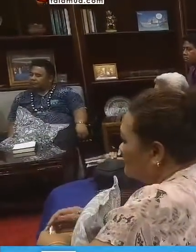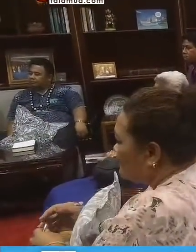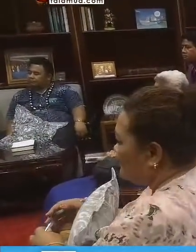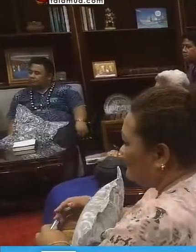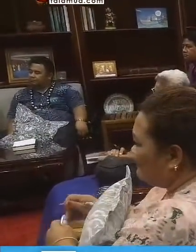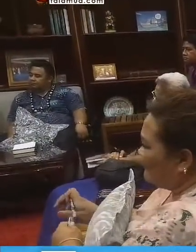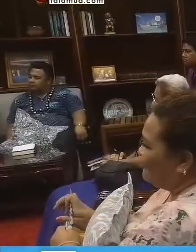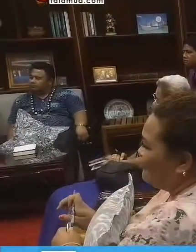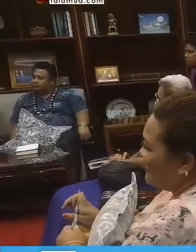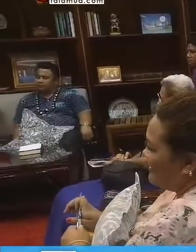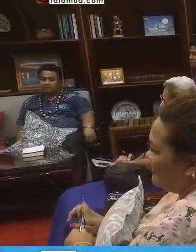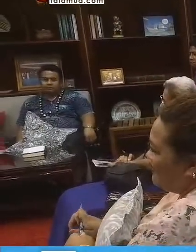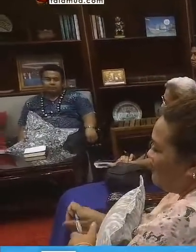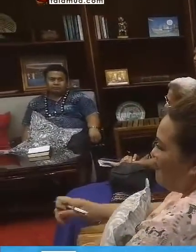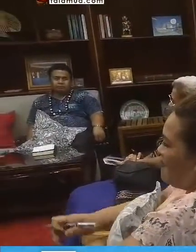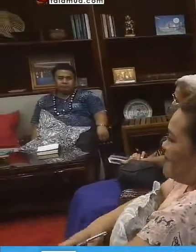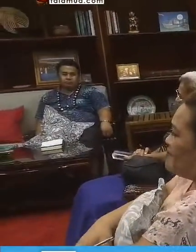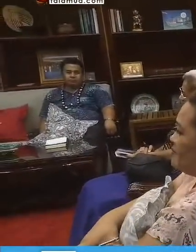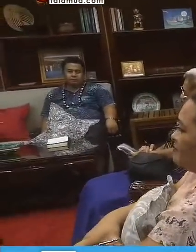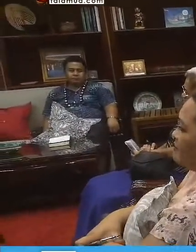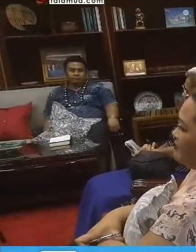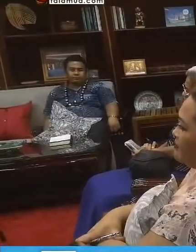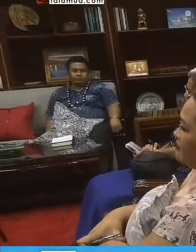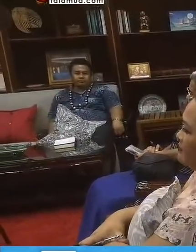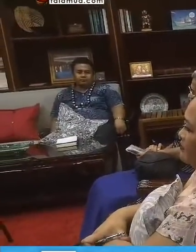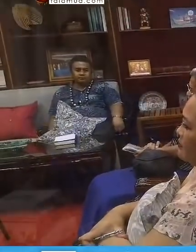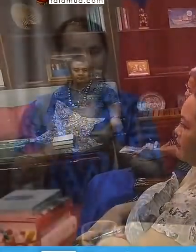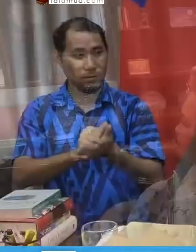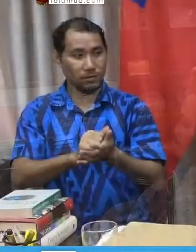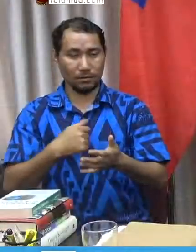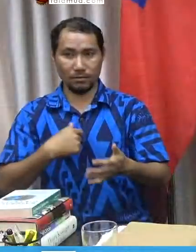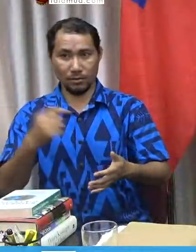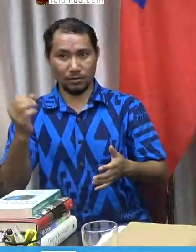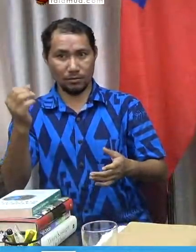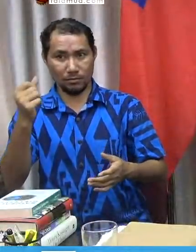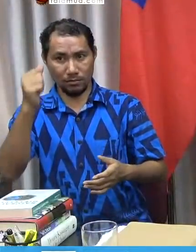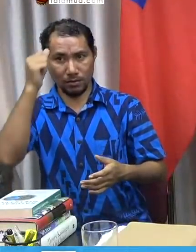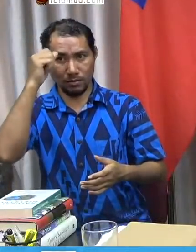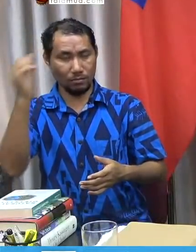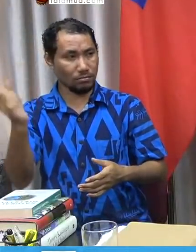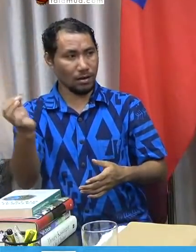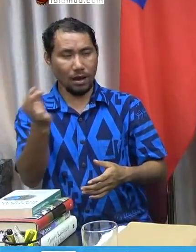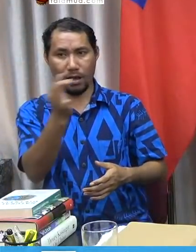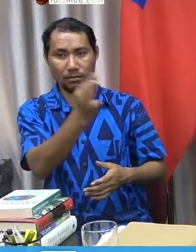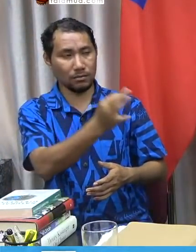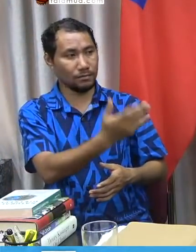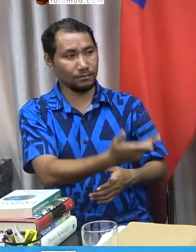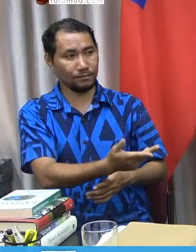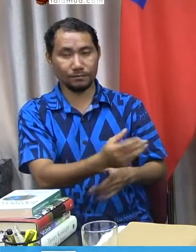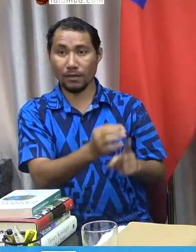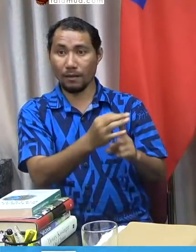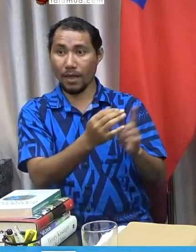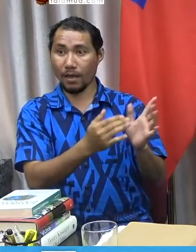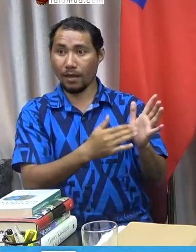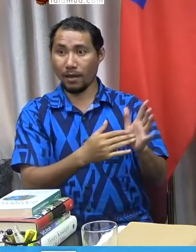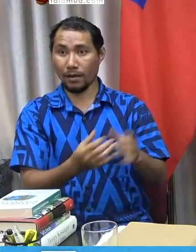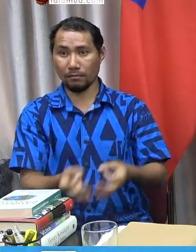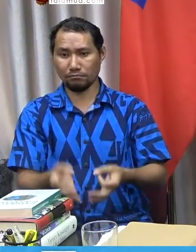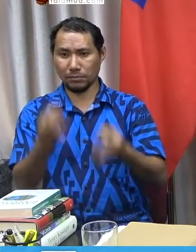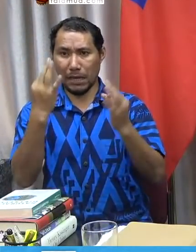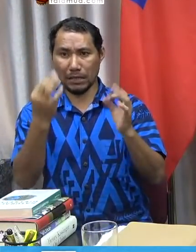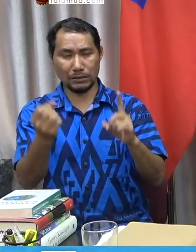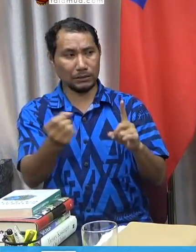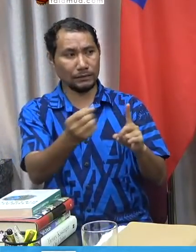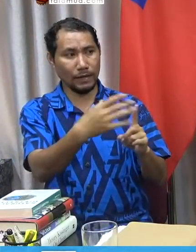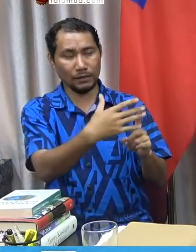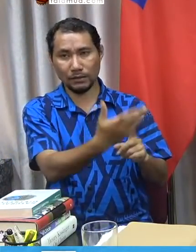pa tu ma le te tai ko ma lo ele ai se lo fa ele io o mai se vala au dia fa pena